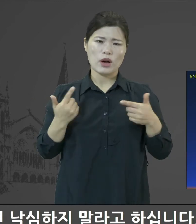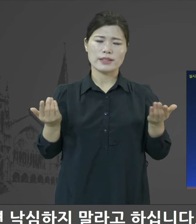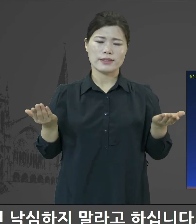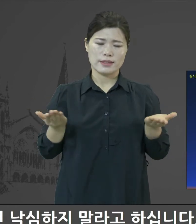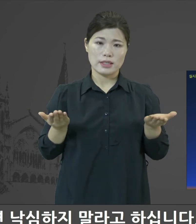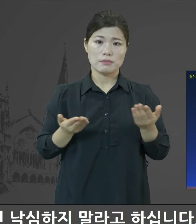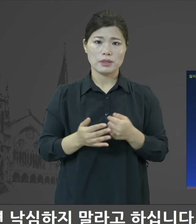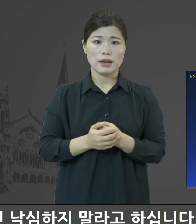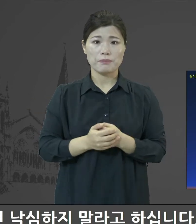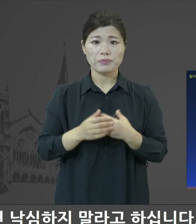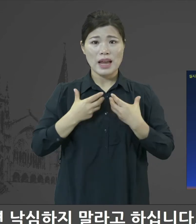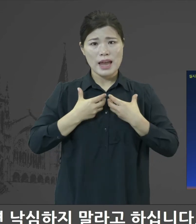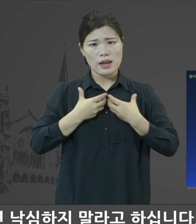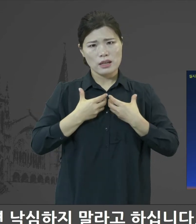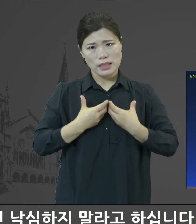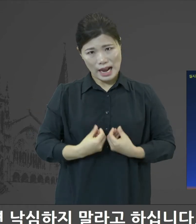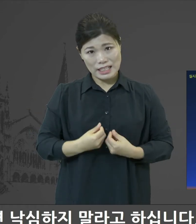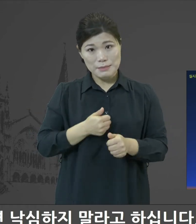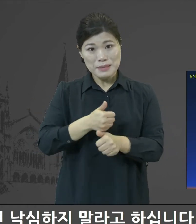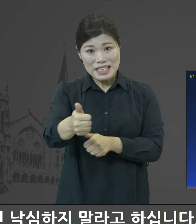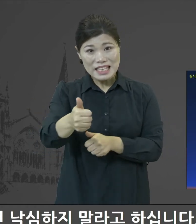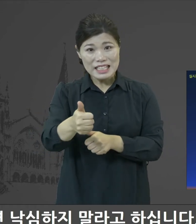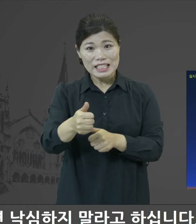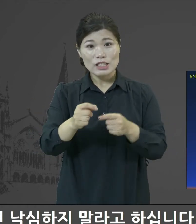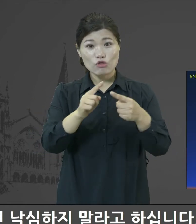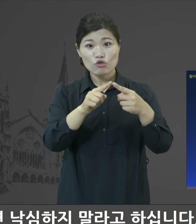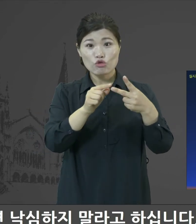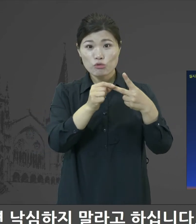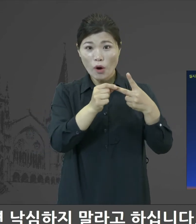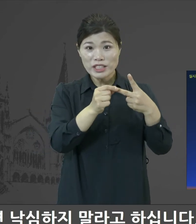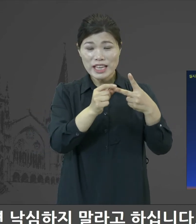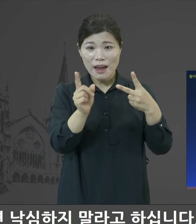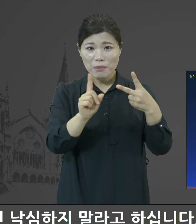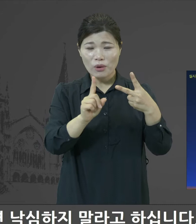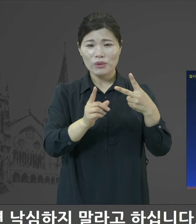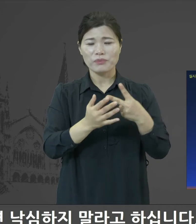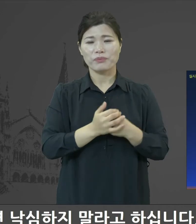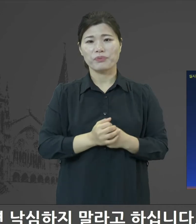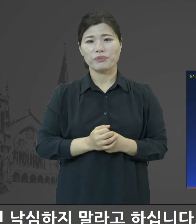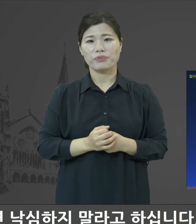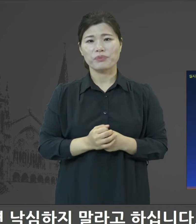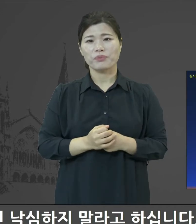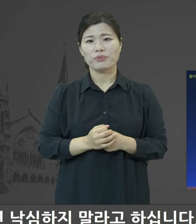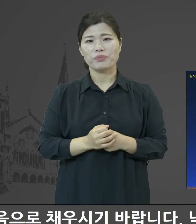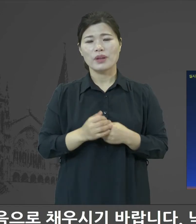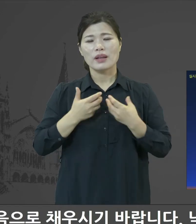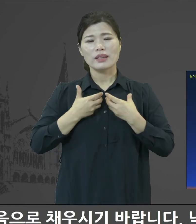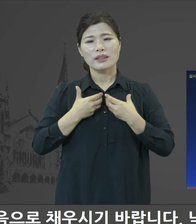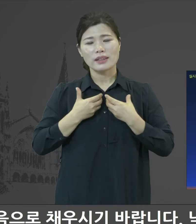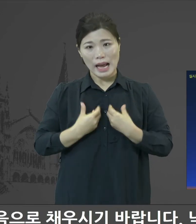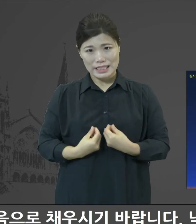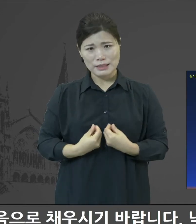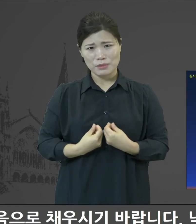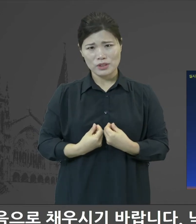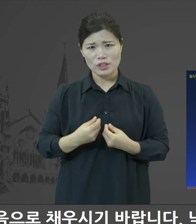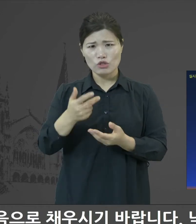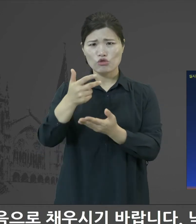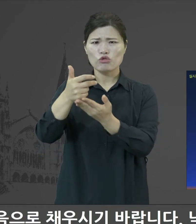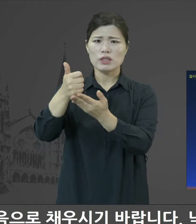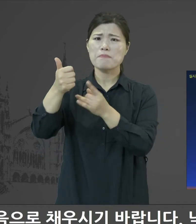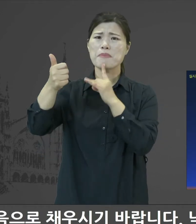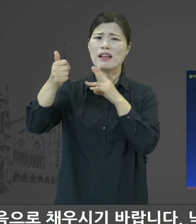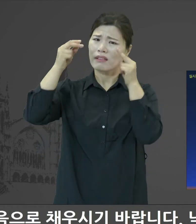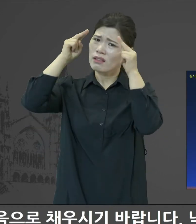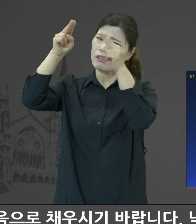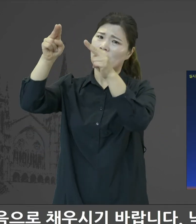여기서 낙심을 이기는 두 번째 원리가 나옵니다. 여러분, 우리가 낙심을 이기는 두 번째 원리는, 낙심은 주님을 바라보지 않기 때문에